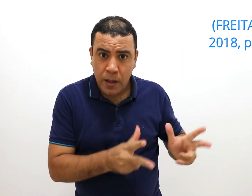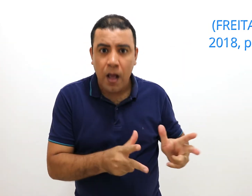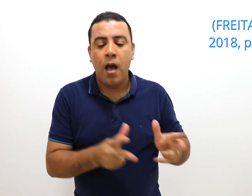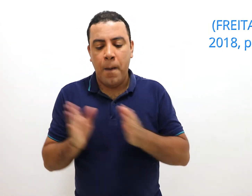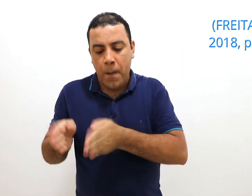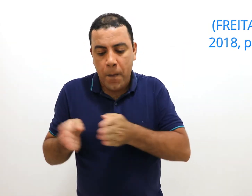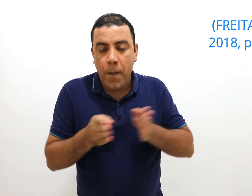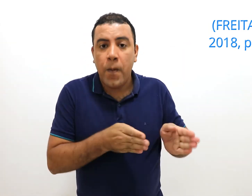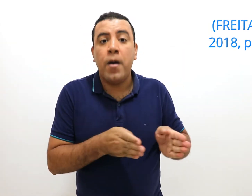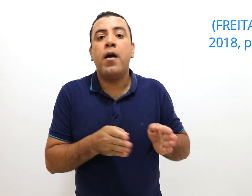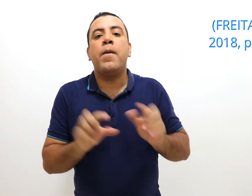sujeito e verbo.